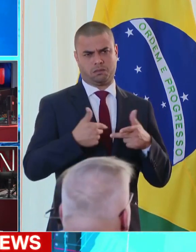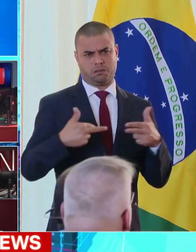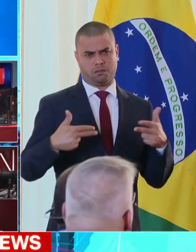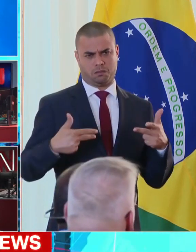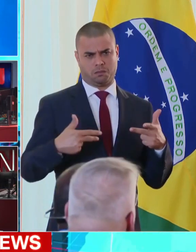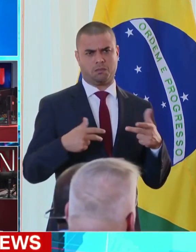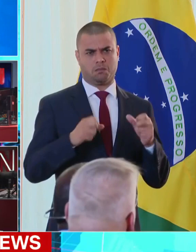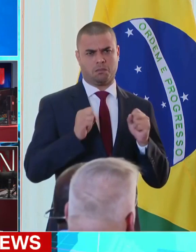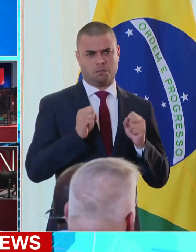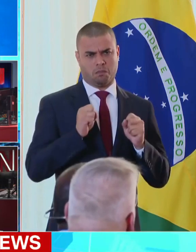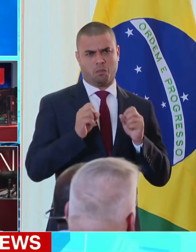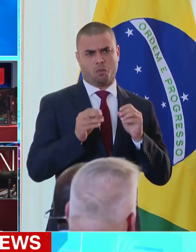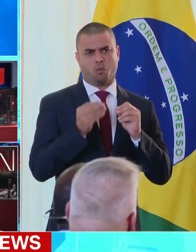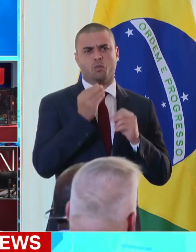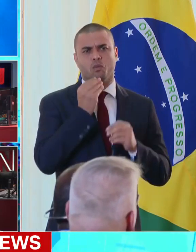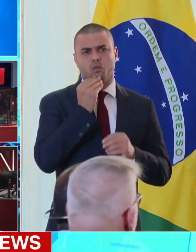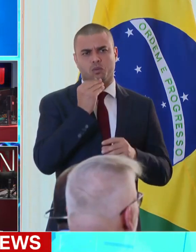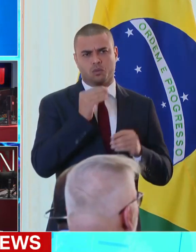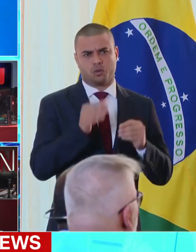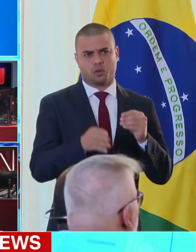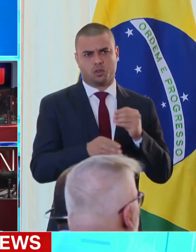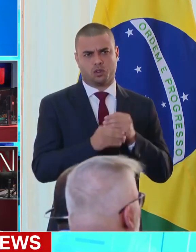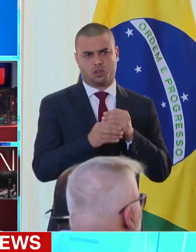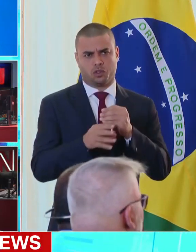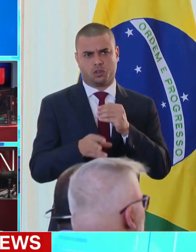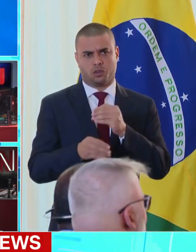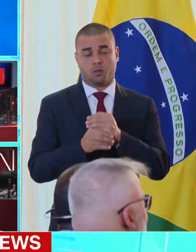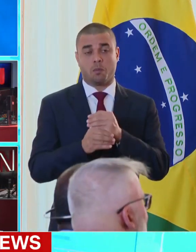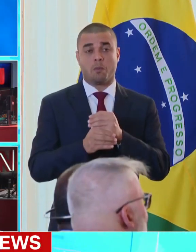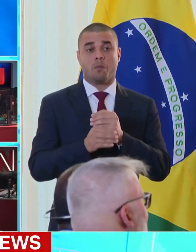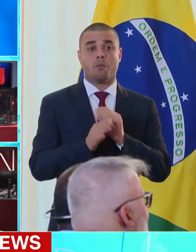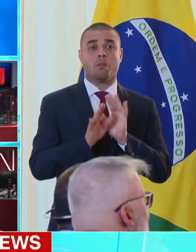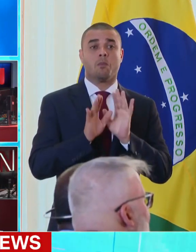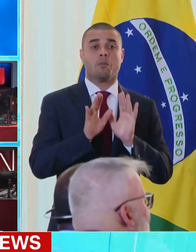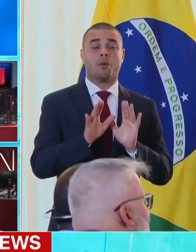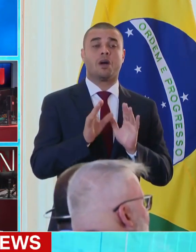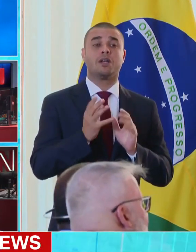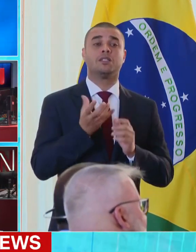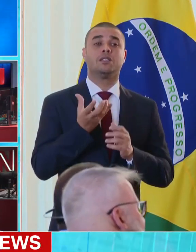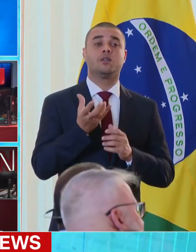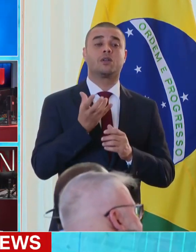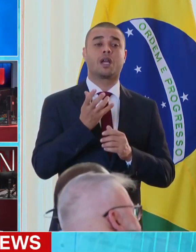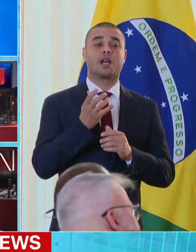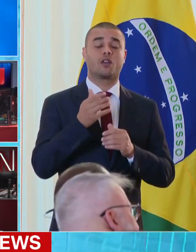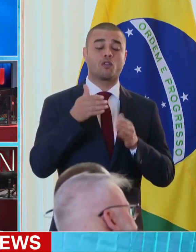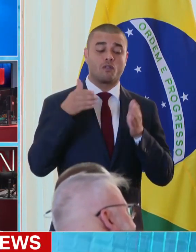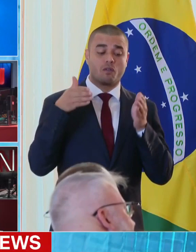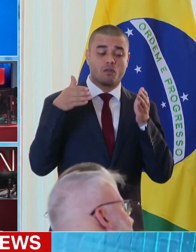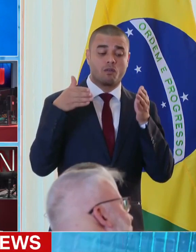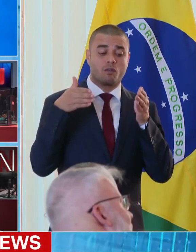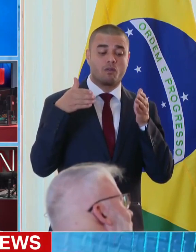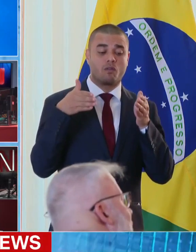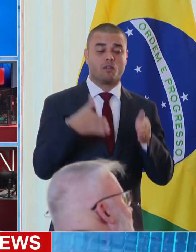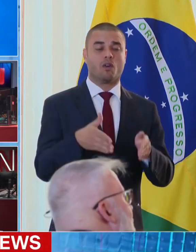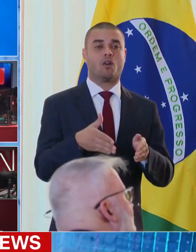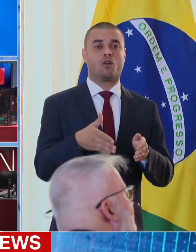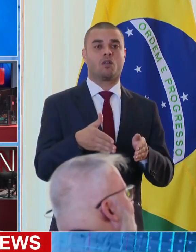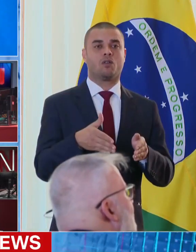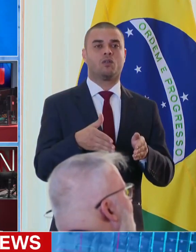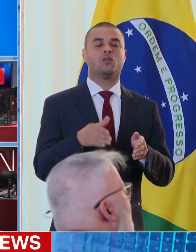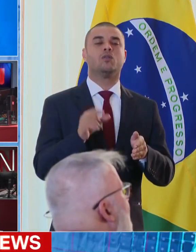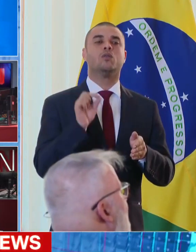sobre a o presidente em dizer que o processo de votação É em auditável não é verdade